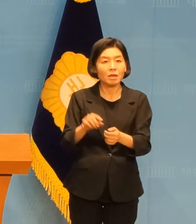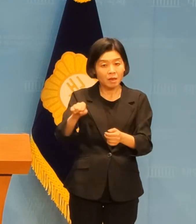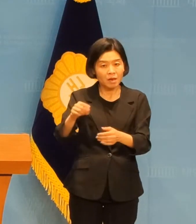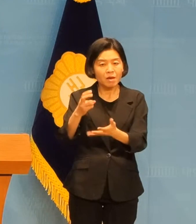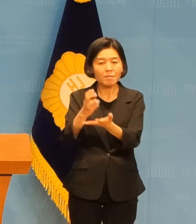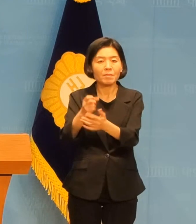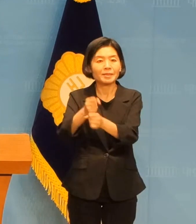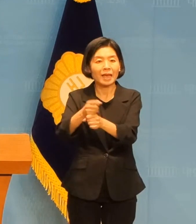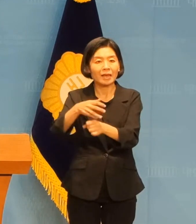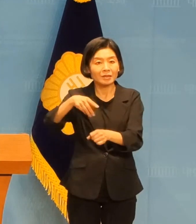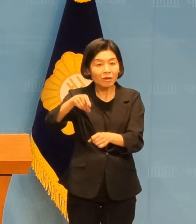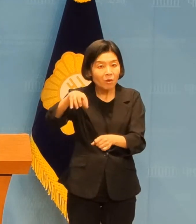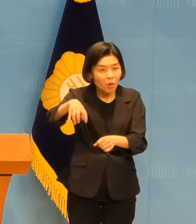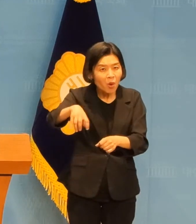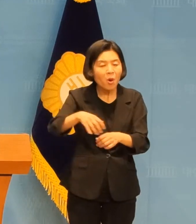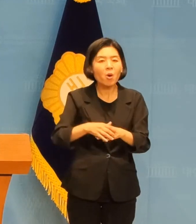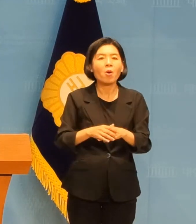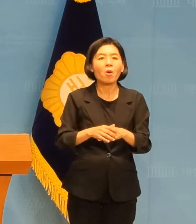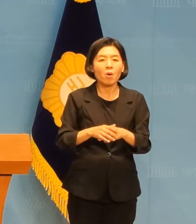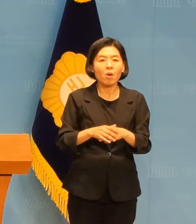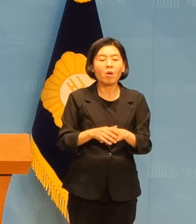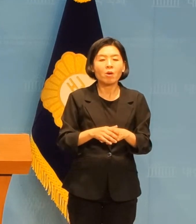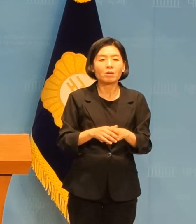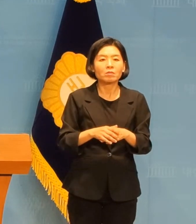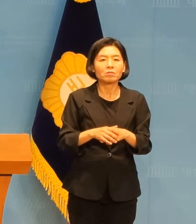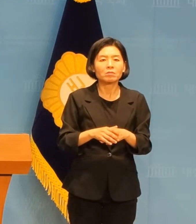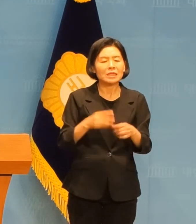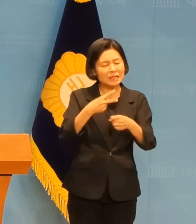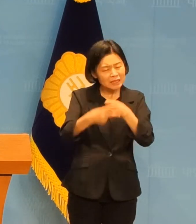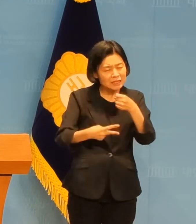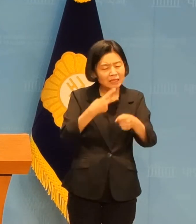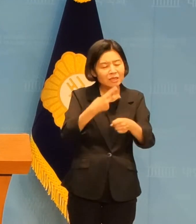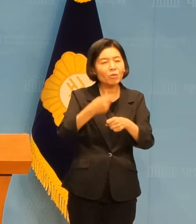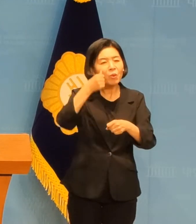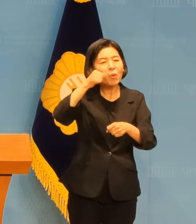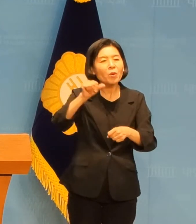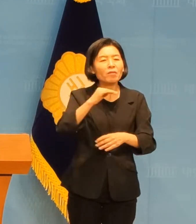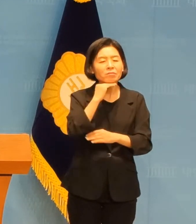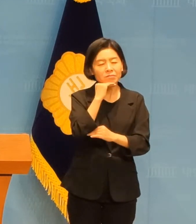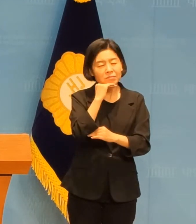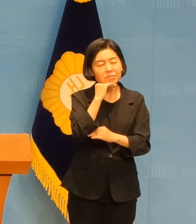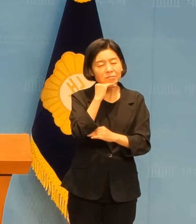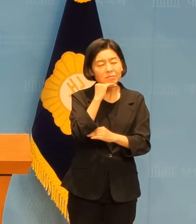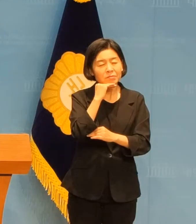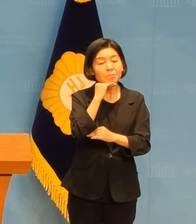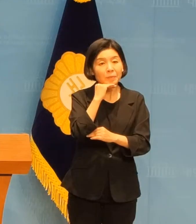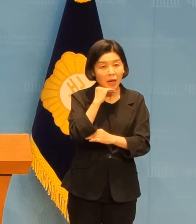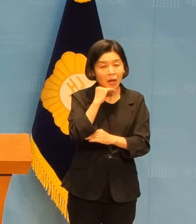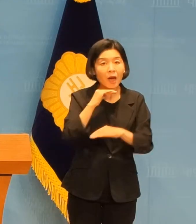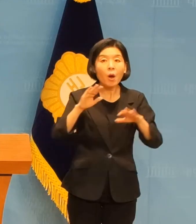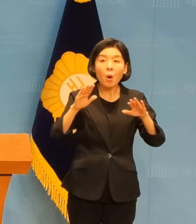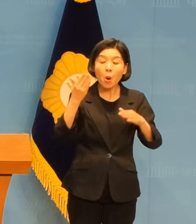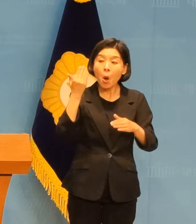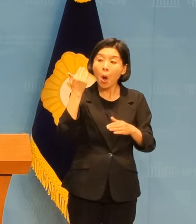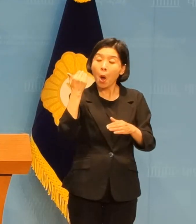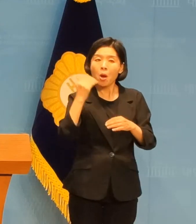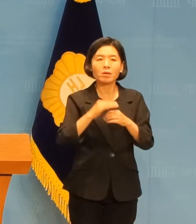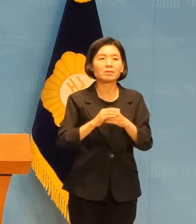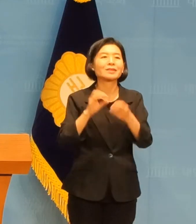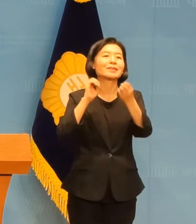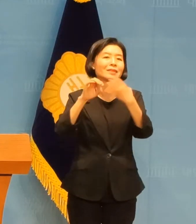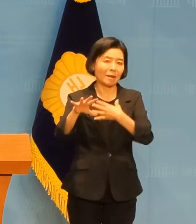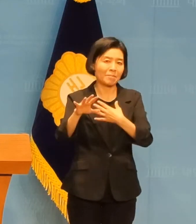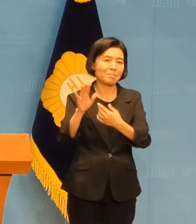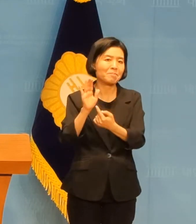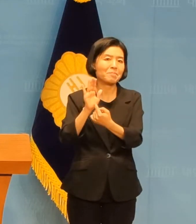법제처는 그야말로 2년 5개월이 지난 최근에 여기에 대해서 답변을